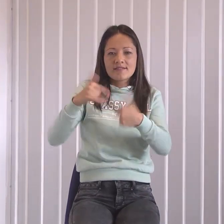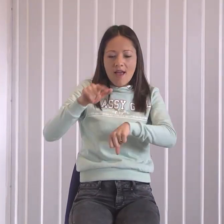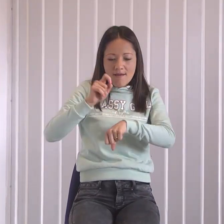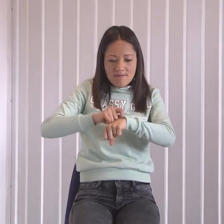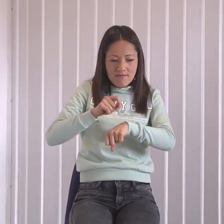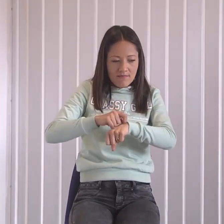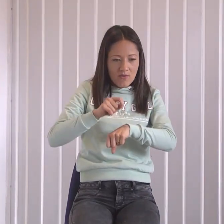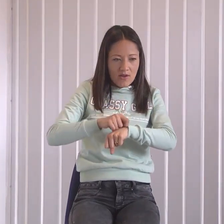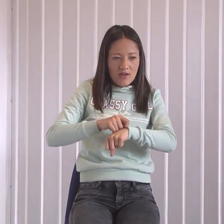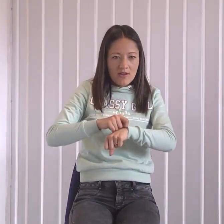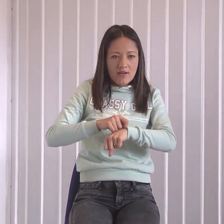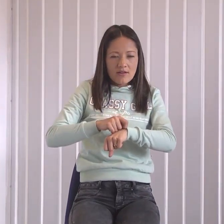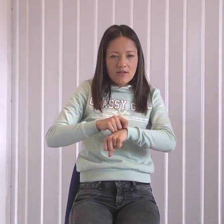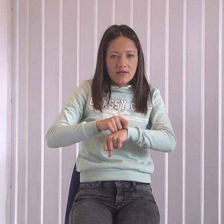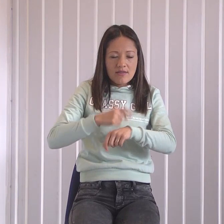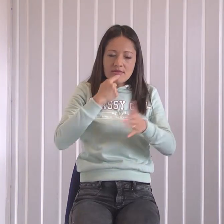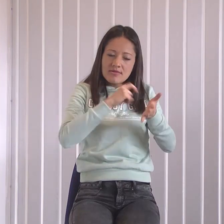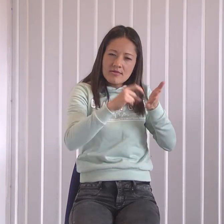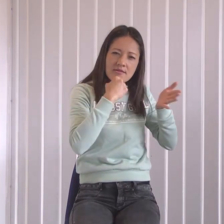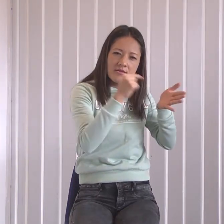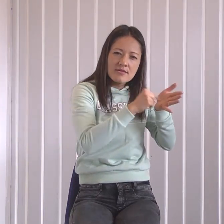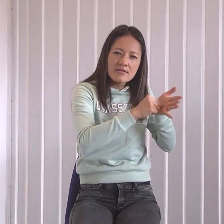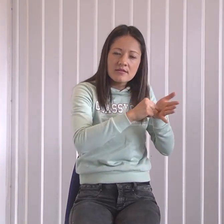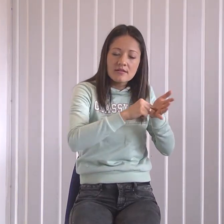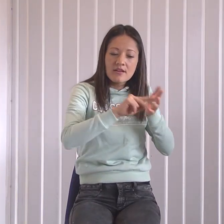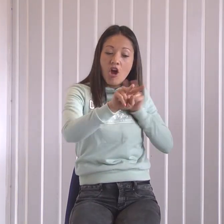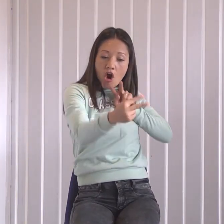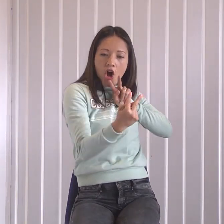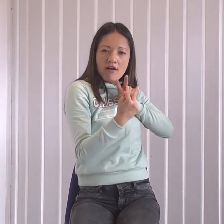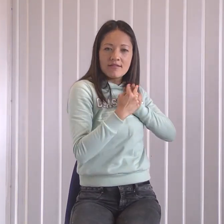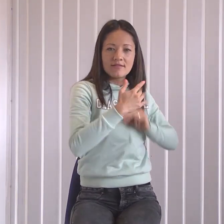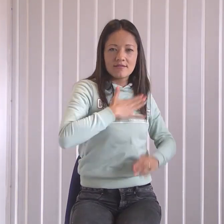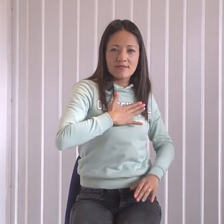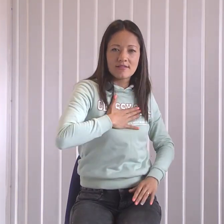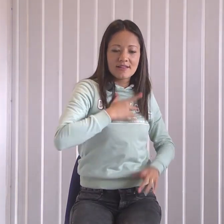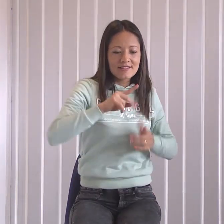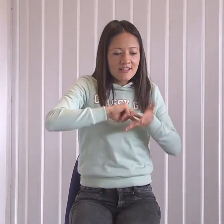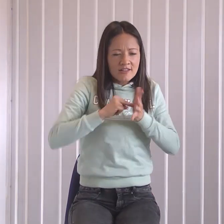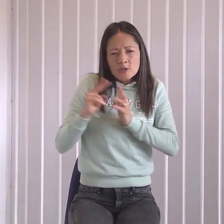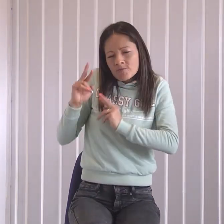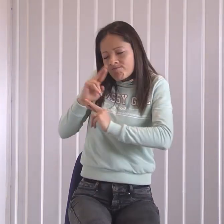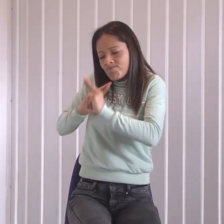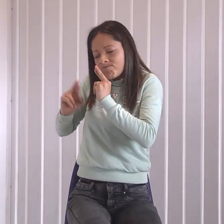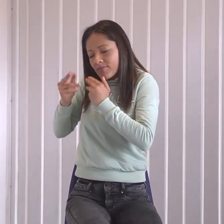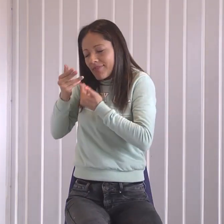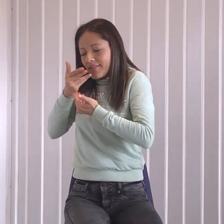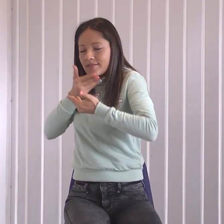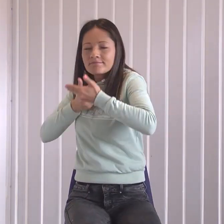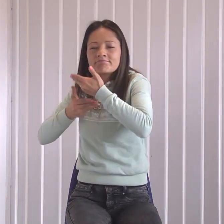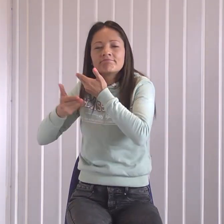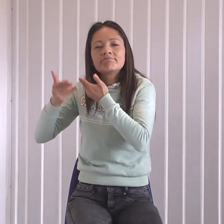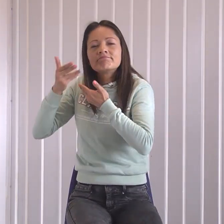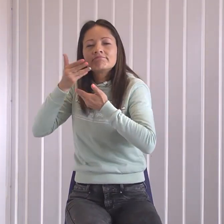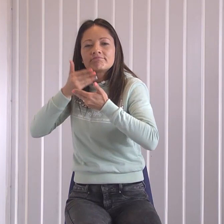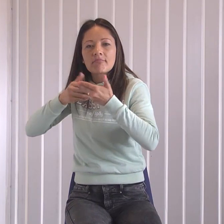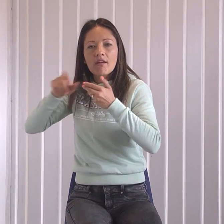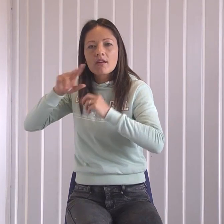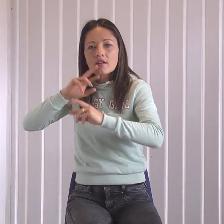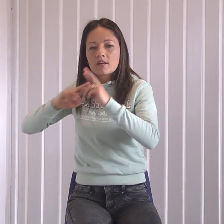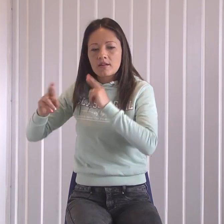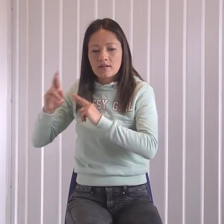esa aquí cuando dice, y me conocerá, está hablando es de esa relación íntima, de esa